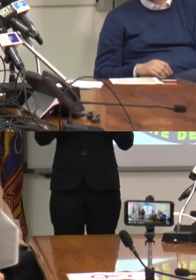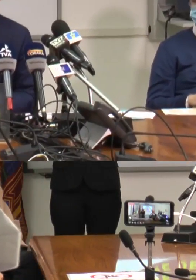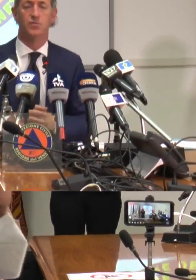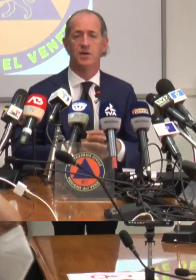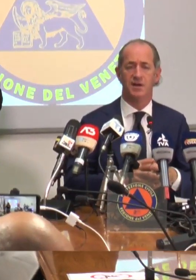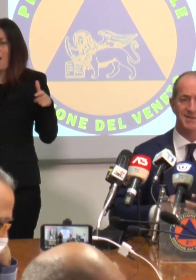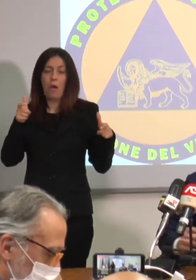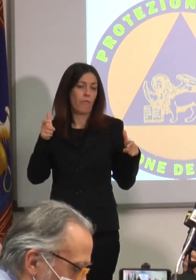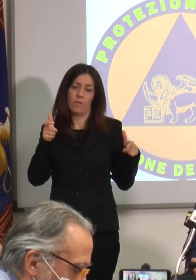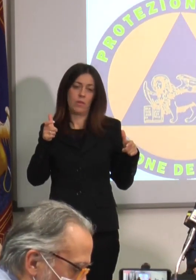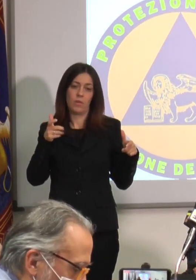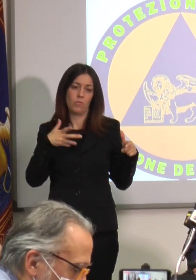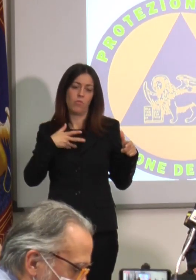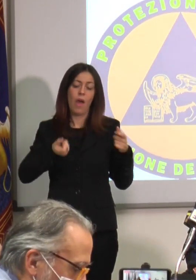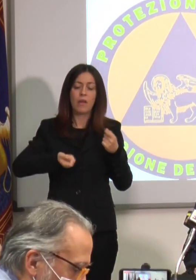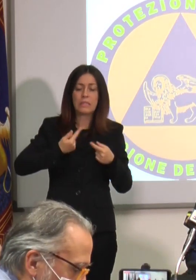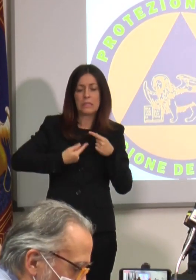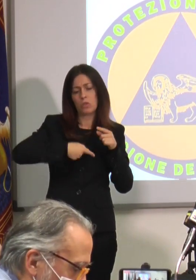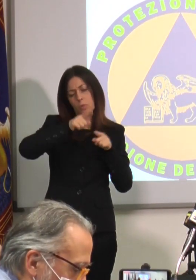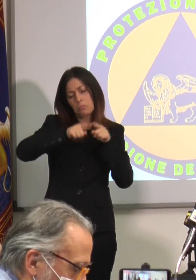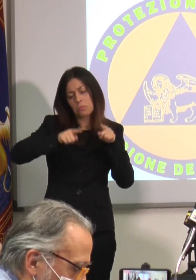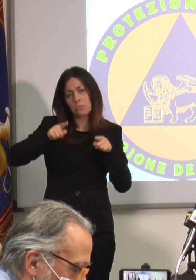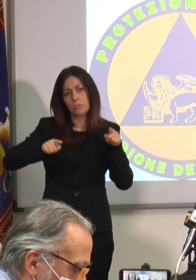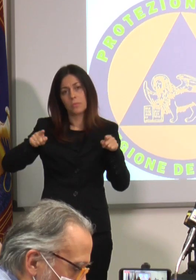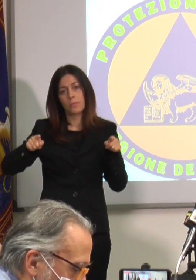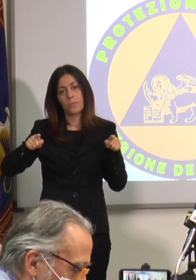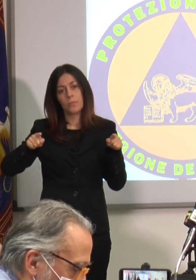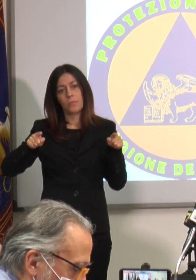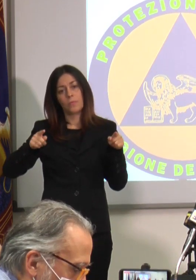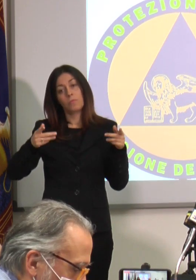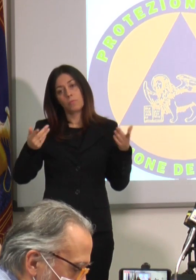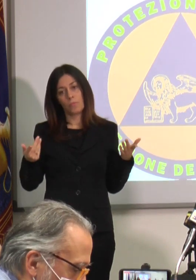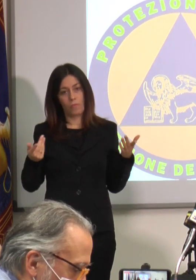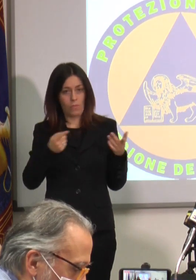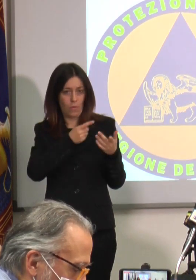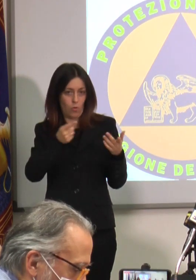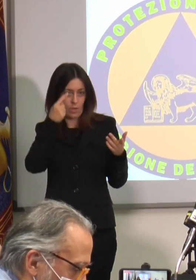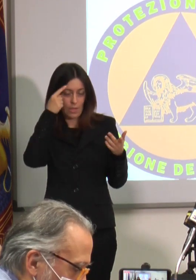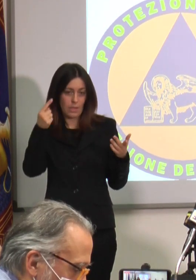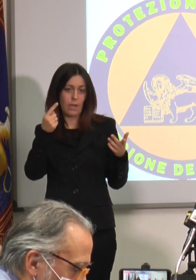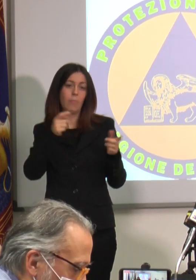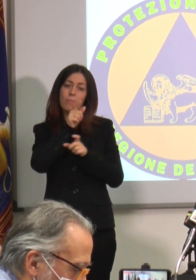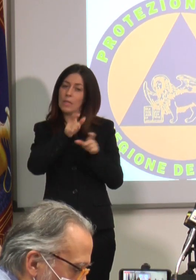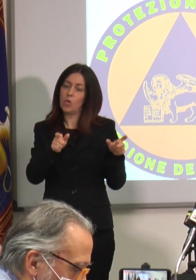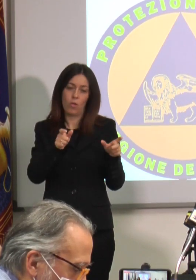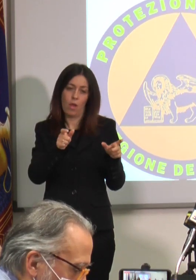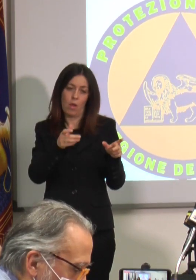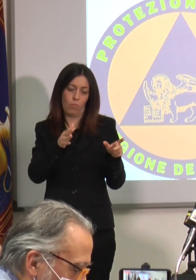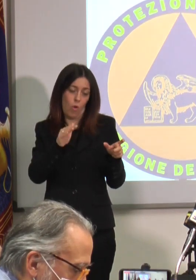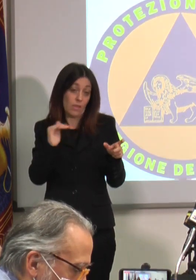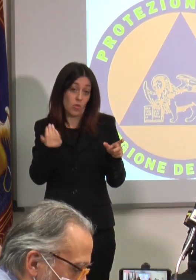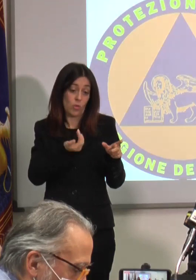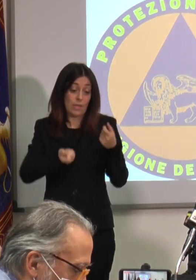giugno. Zaia annuncia anche delle restrizioni che saranno contenute in una prossima ordinanza. Ripete che la mascherina e le distanze